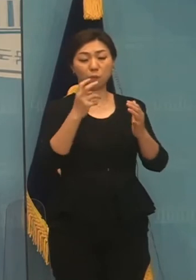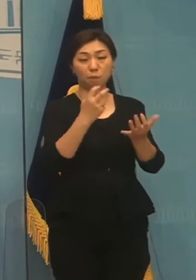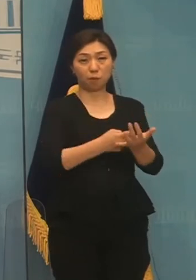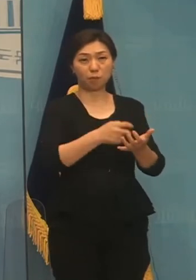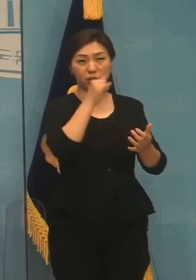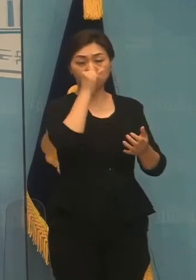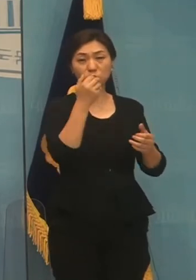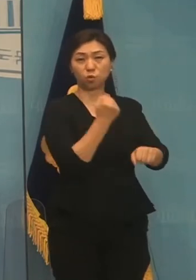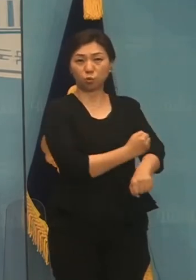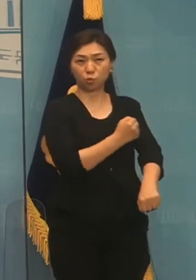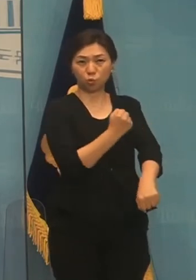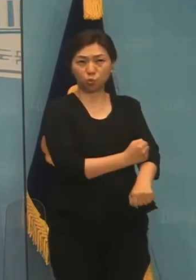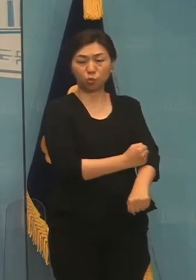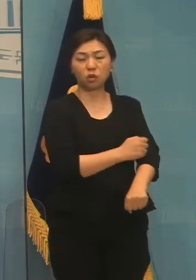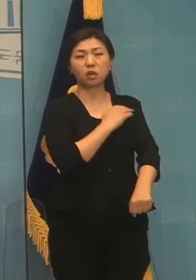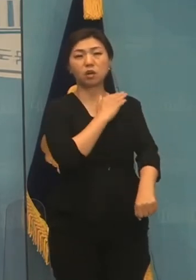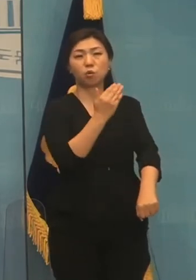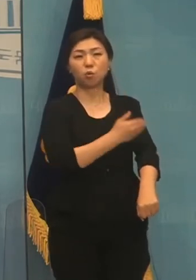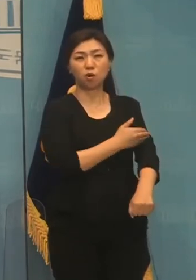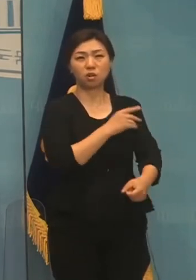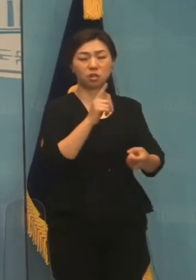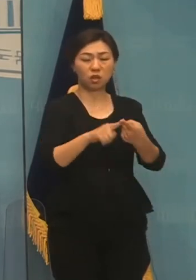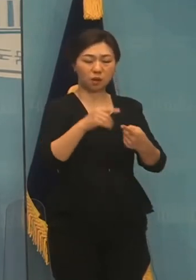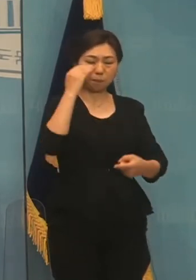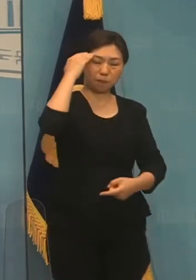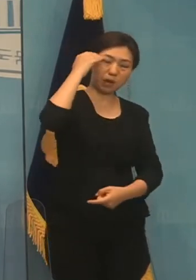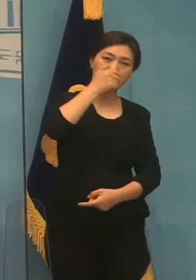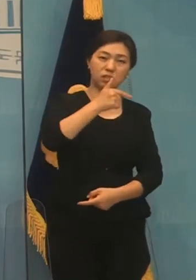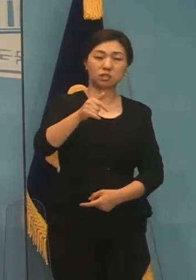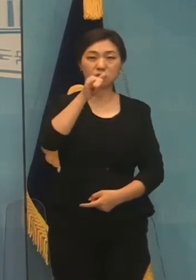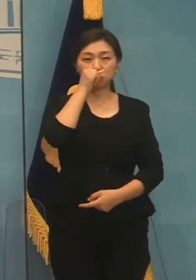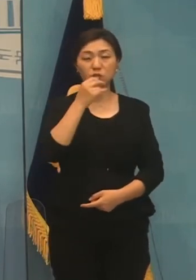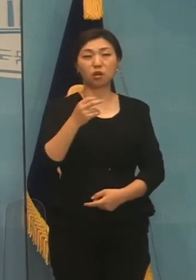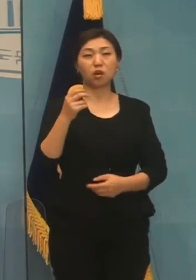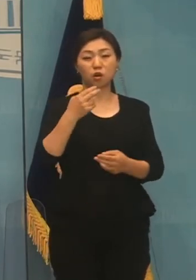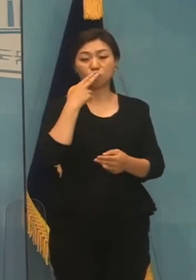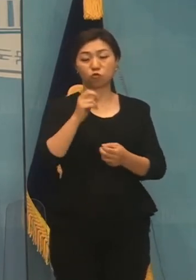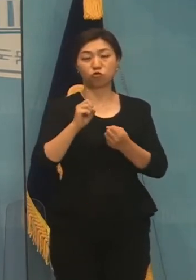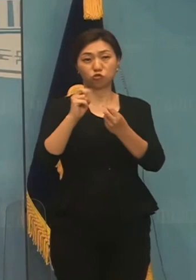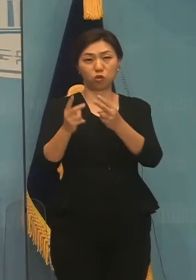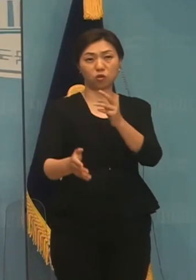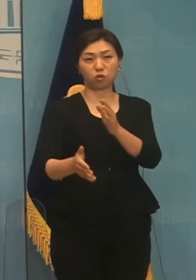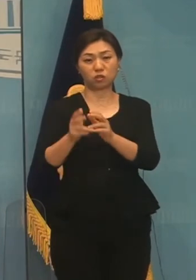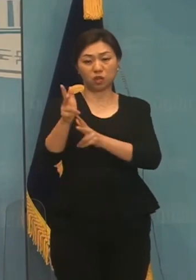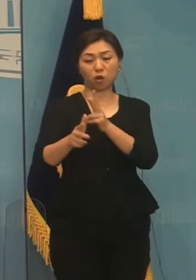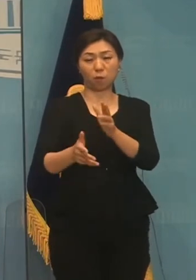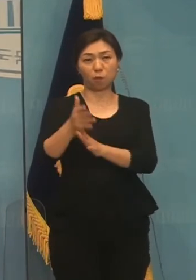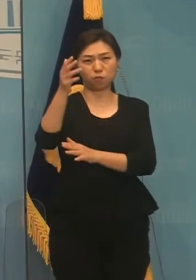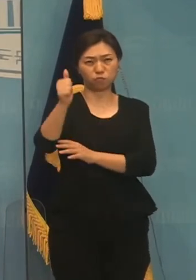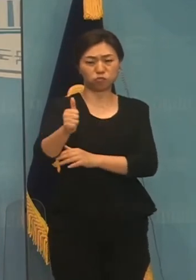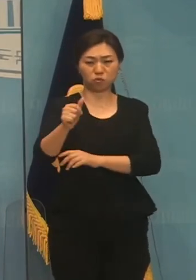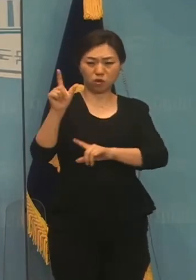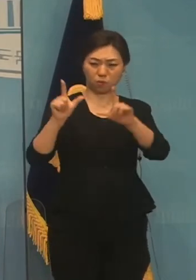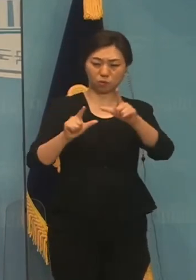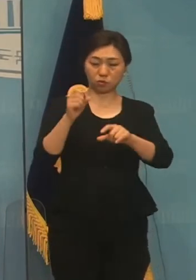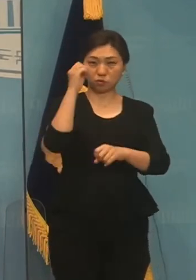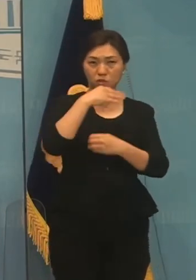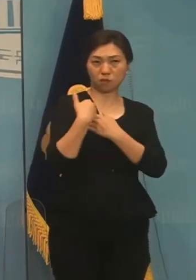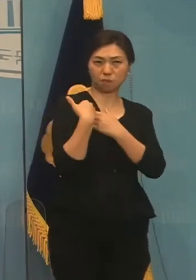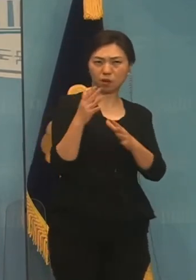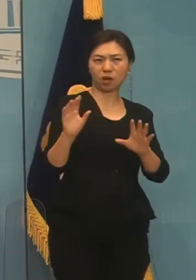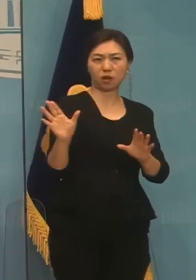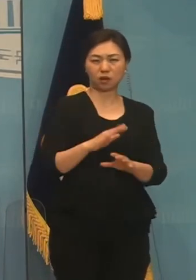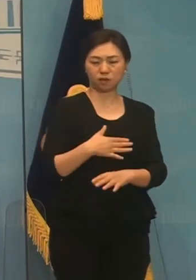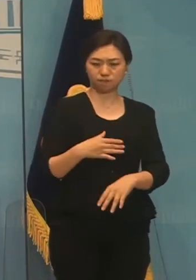훼손하는 우정사업본부의 반노동행위를 결코 좌시하지 않을 것입니다. 택배 노동자들이 죽지 않고